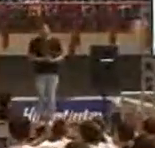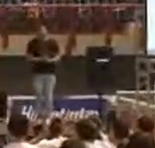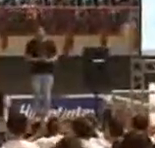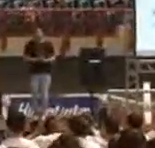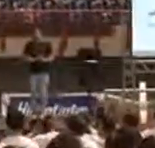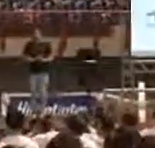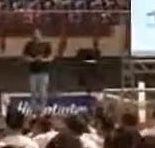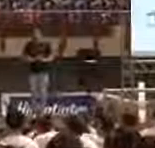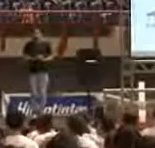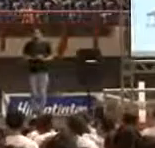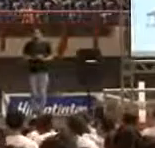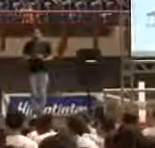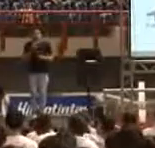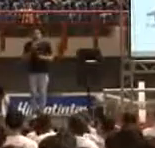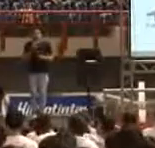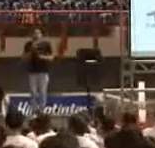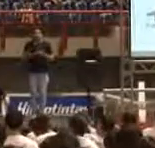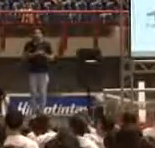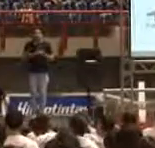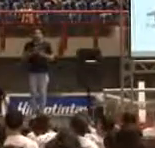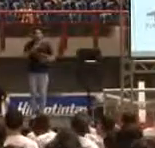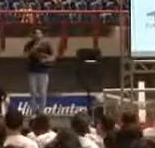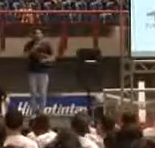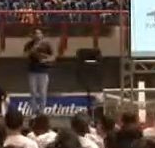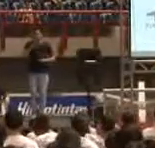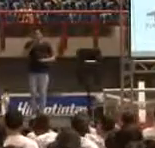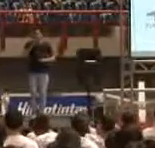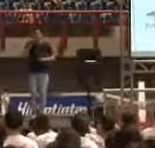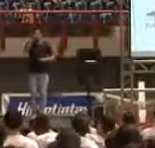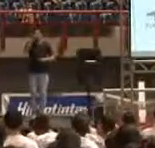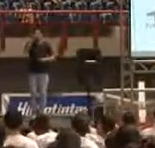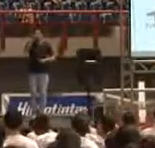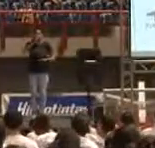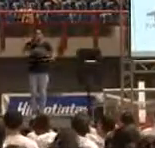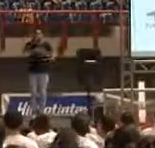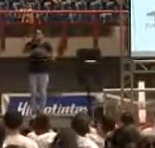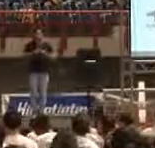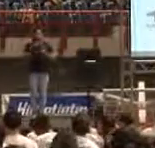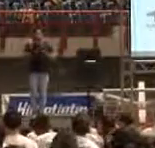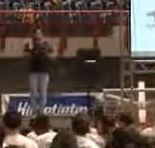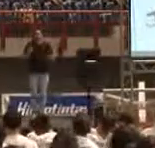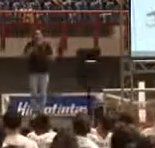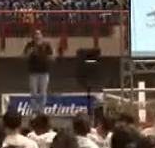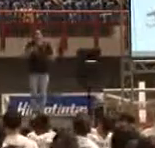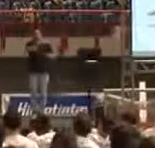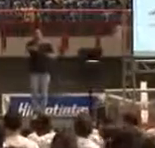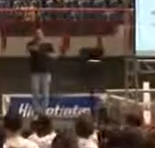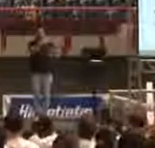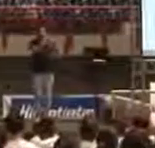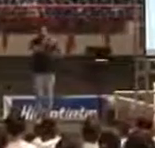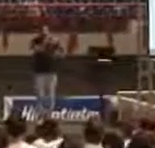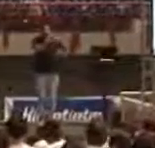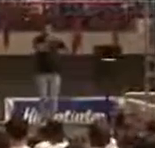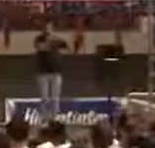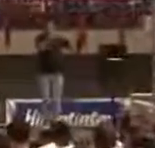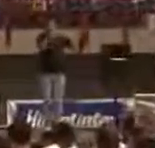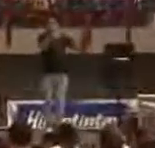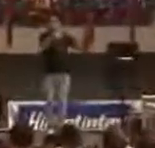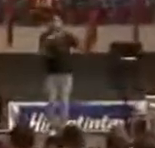Por que que não pode usar o amarelo? Porque o enunciado diz que o fundo da garrafa só podia ser o quê?